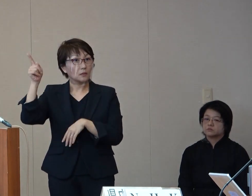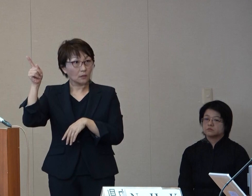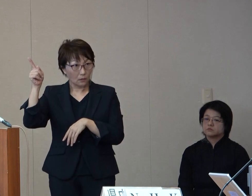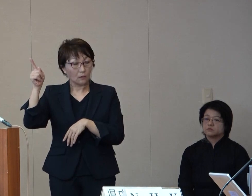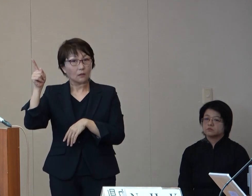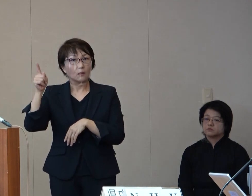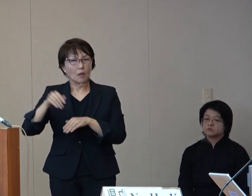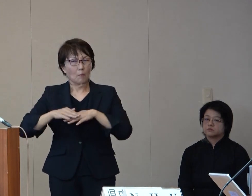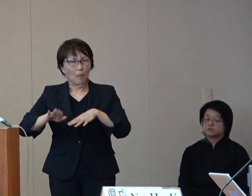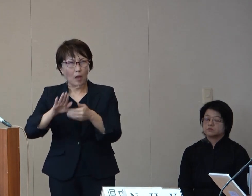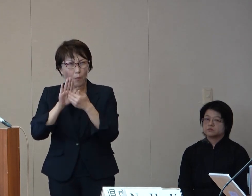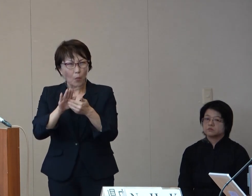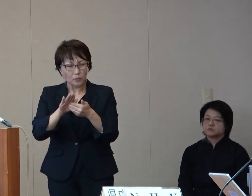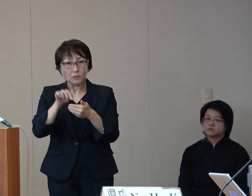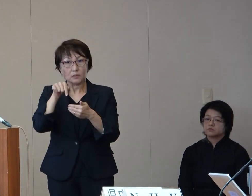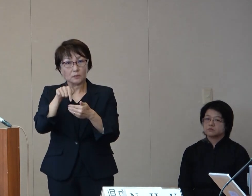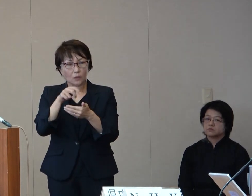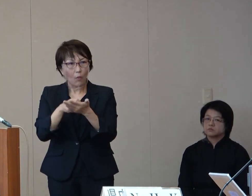ブーバー